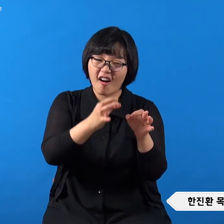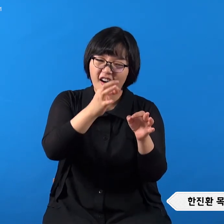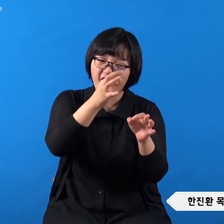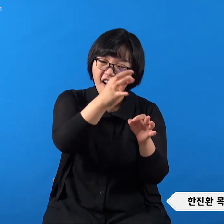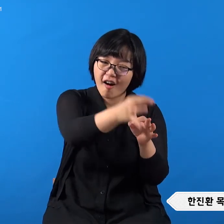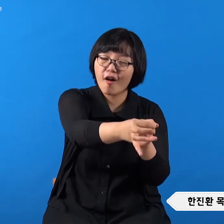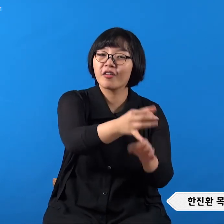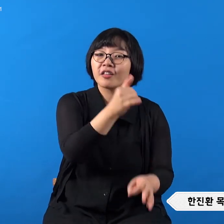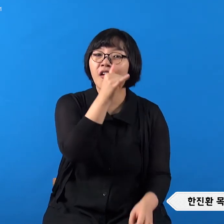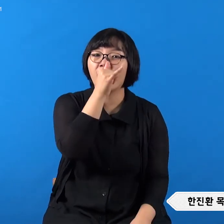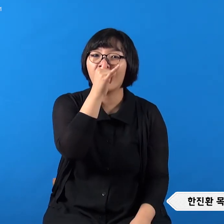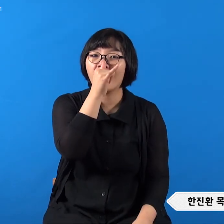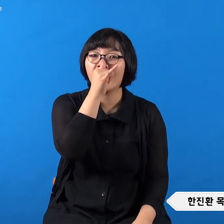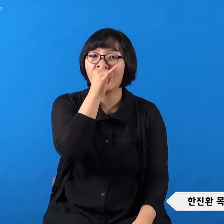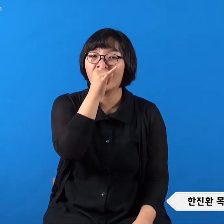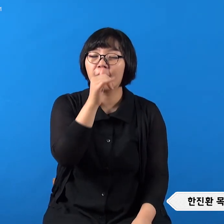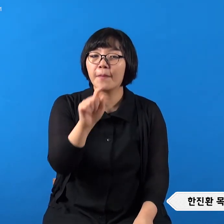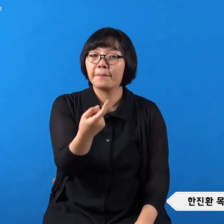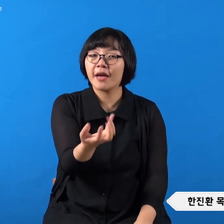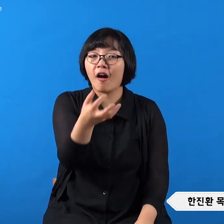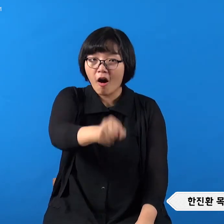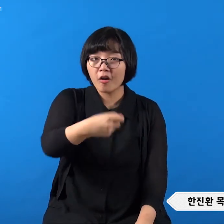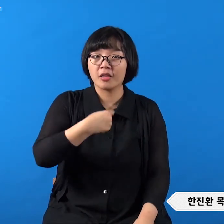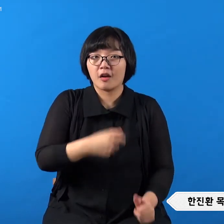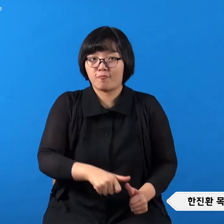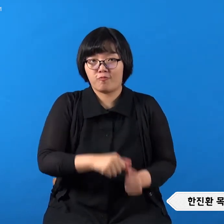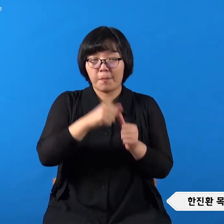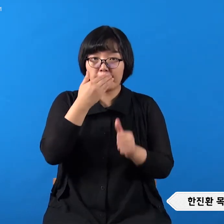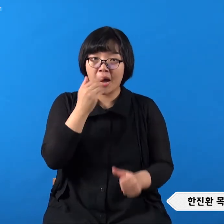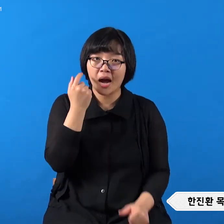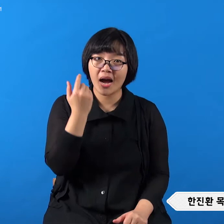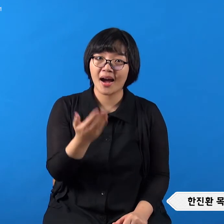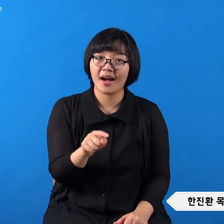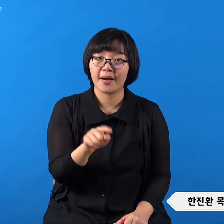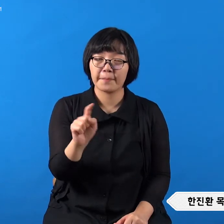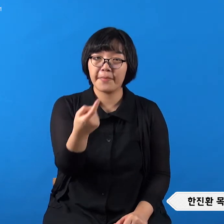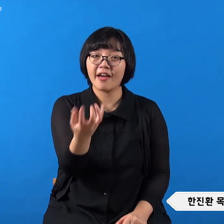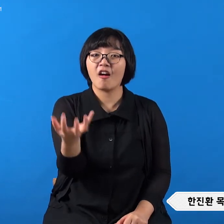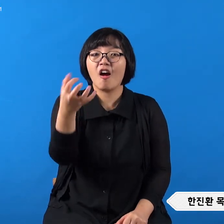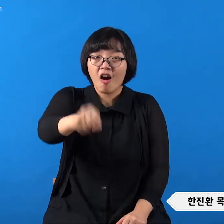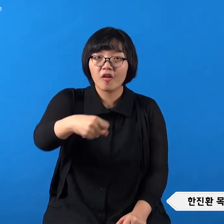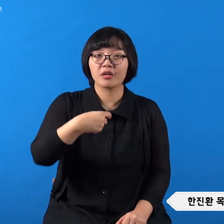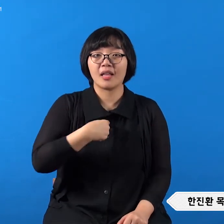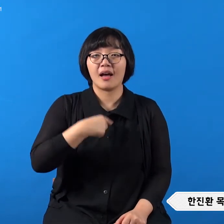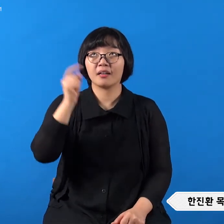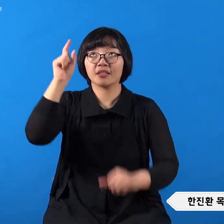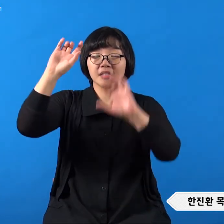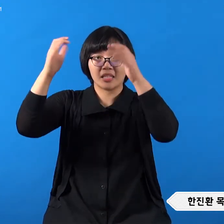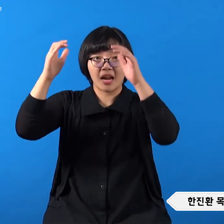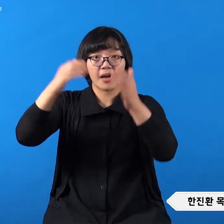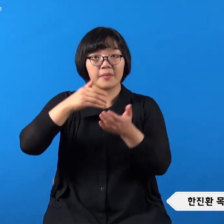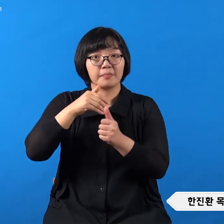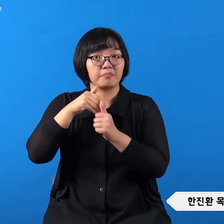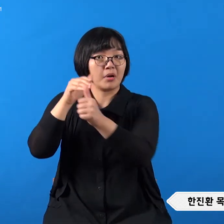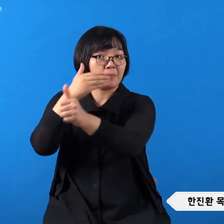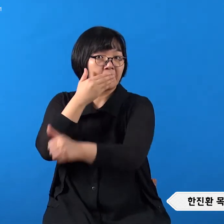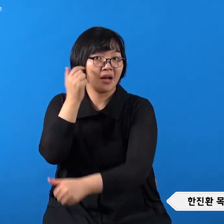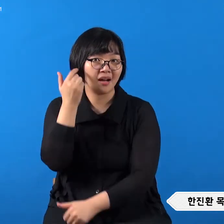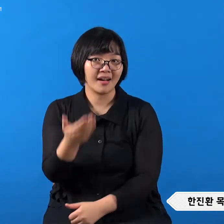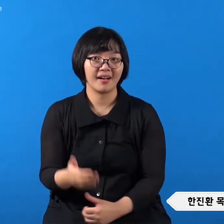영원합니까? 100억이 나를 구원으로 인도해 줄 수 있습니까? 100억이 나를 천국으로 인도할 수